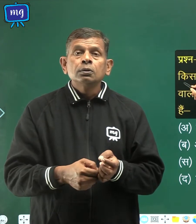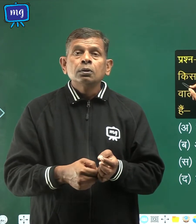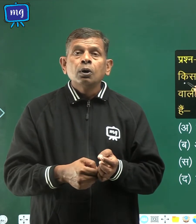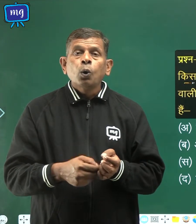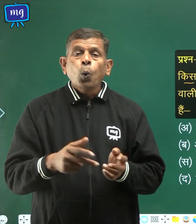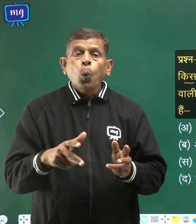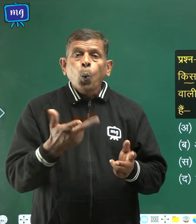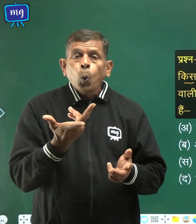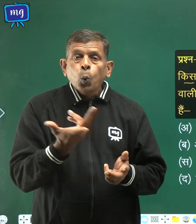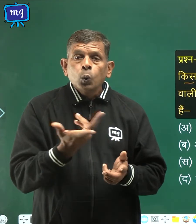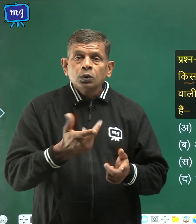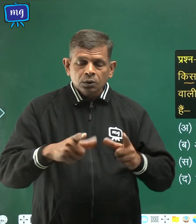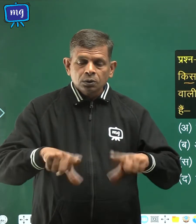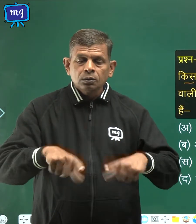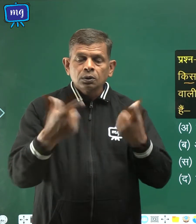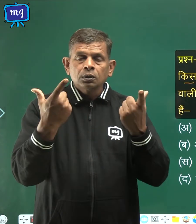किस फसल की